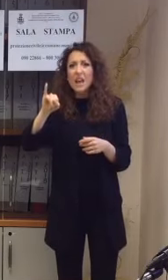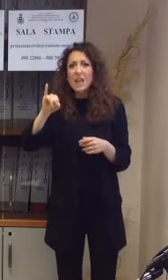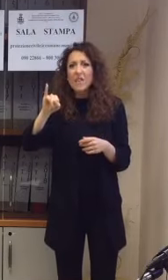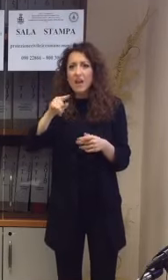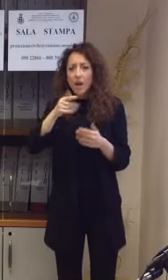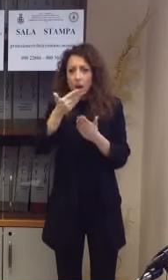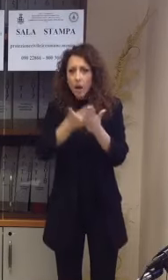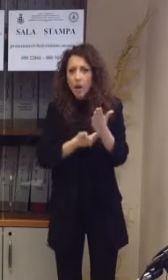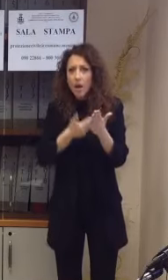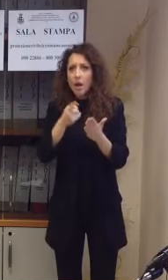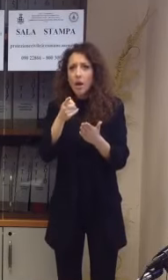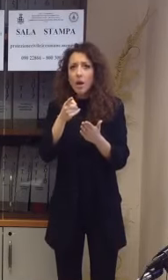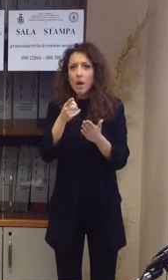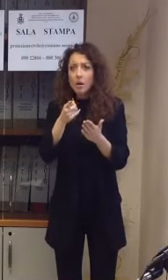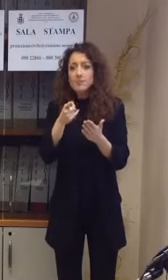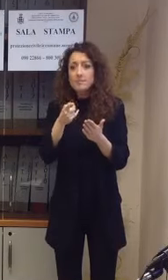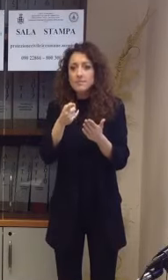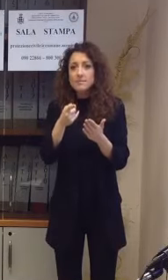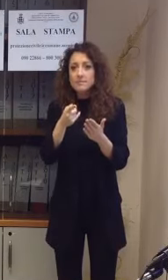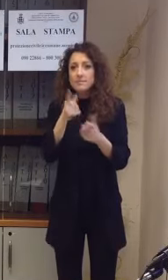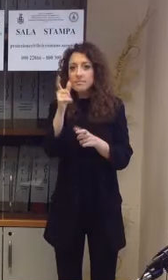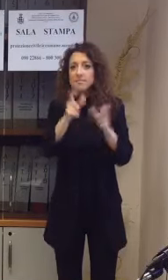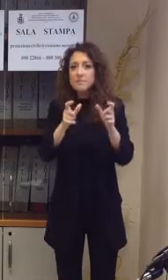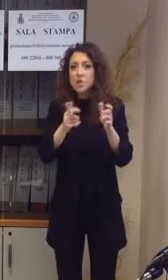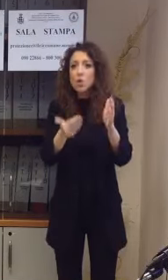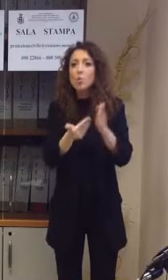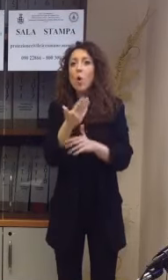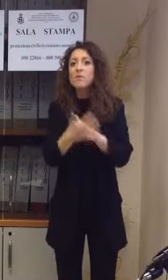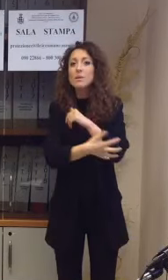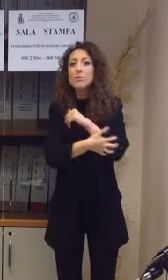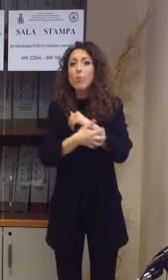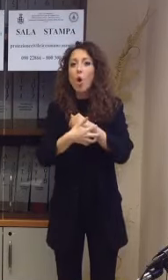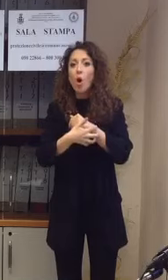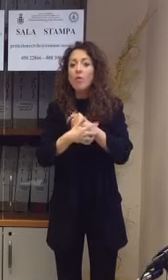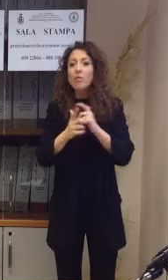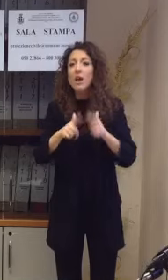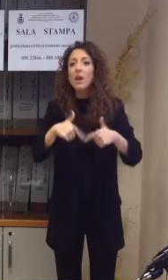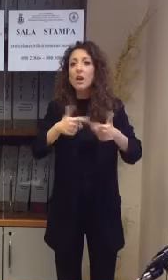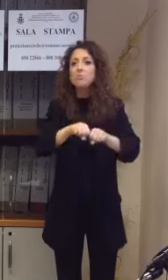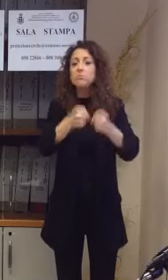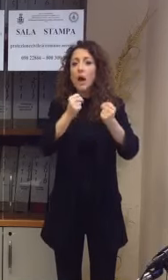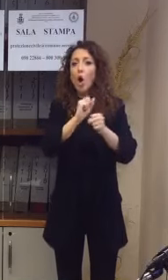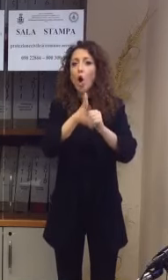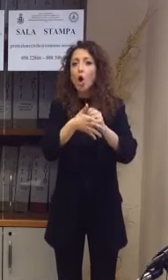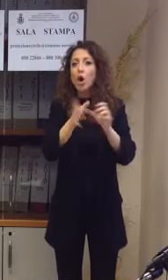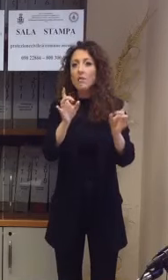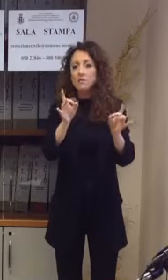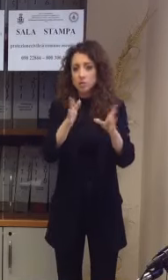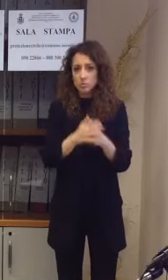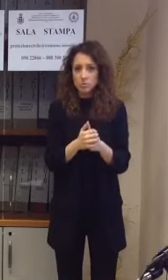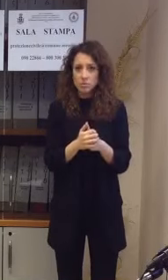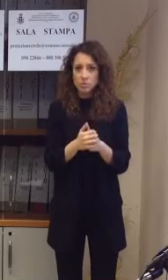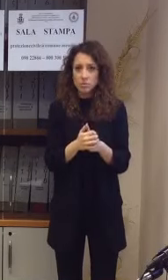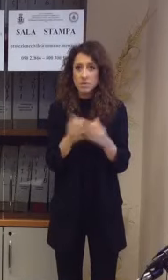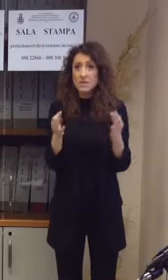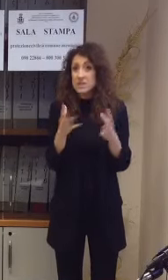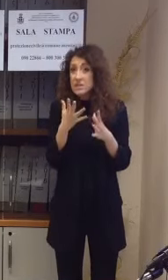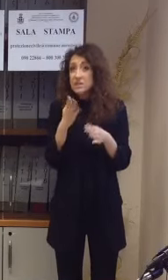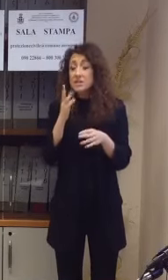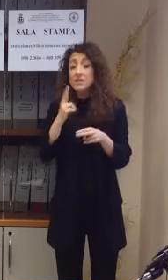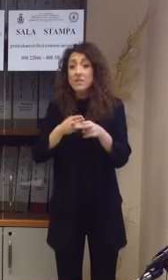poveri, i nuovi poveri del coronavirus, che se non c'era la Family Card, cosa